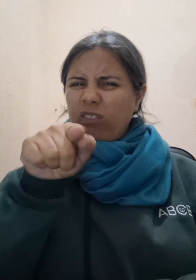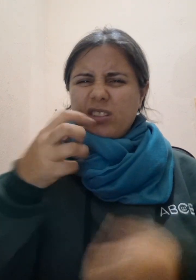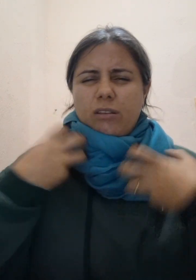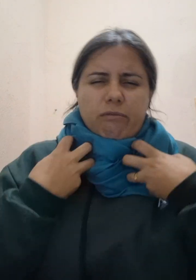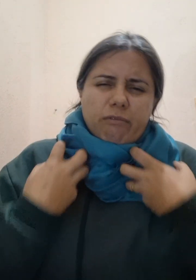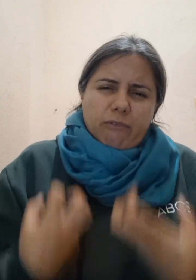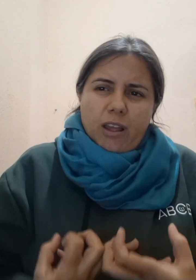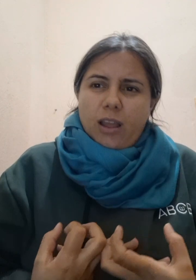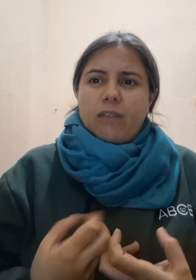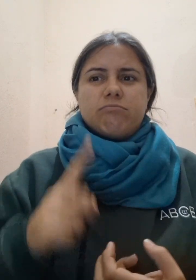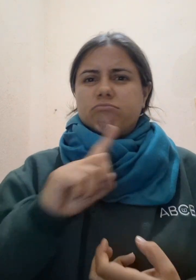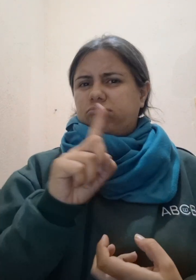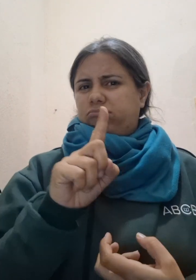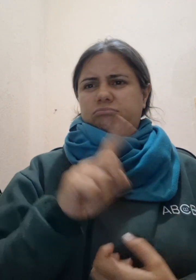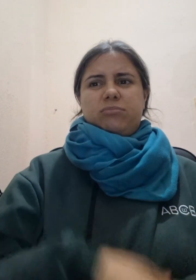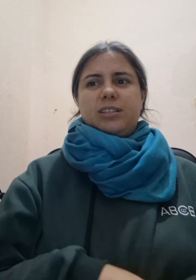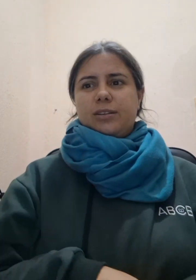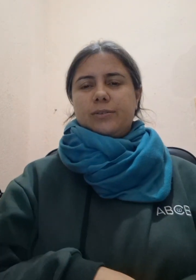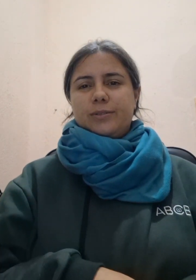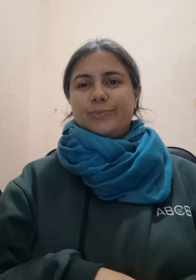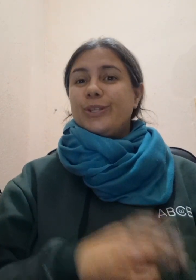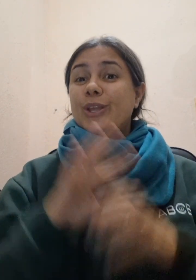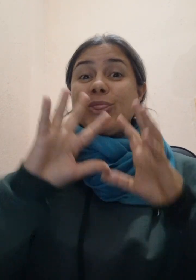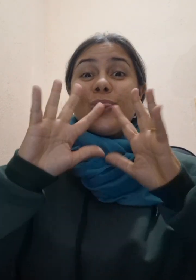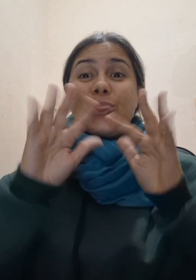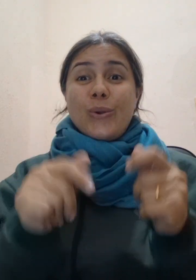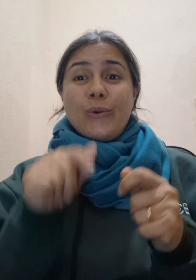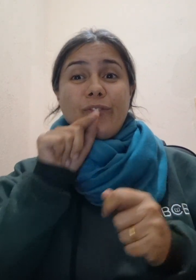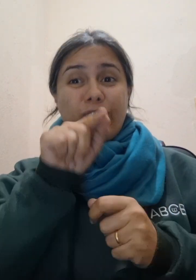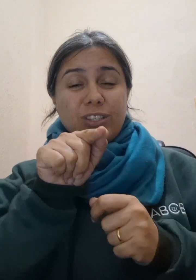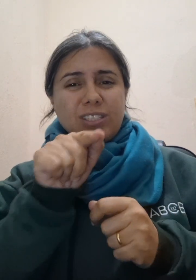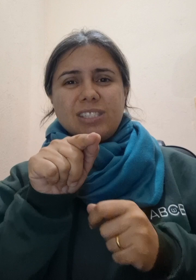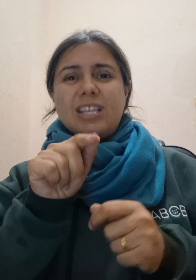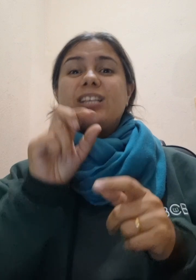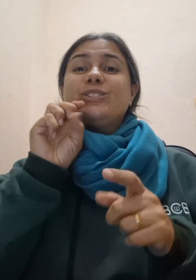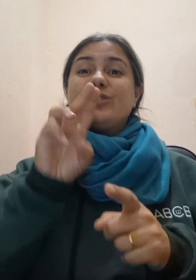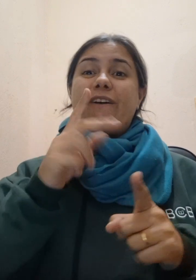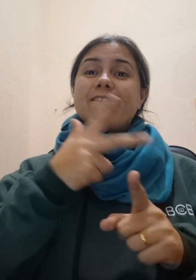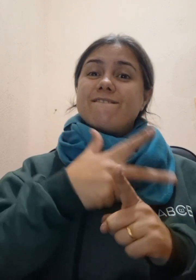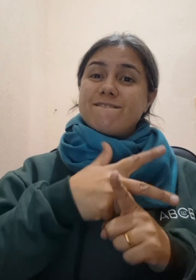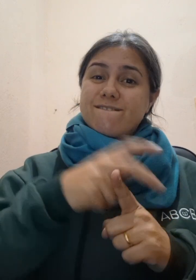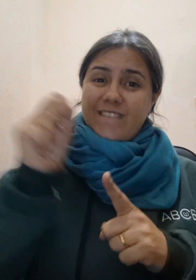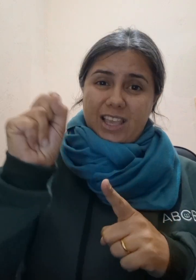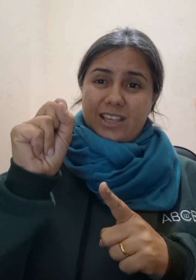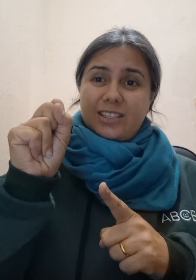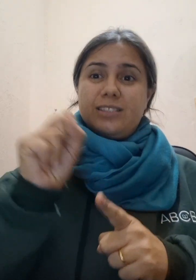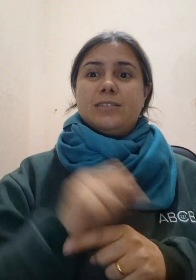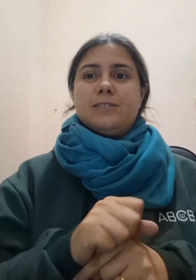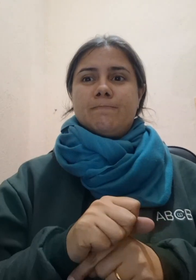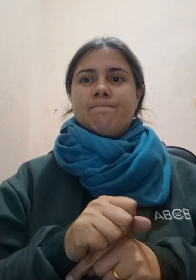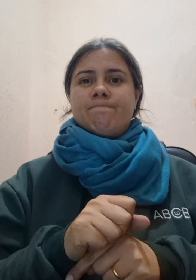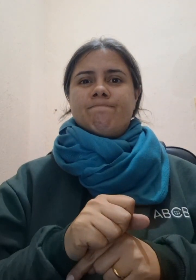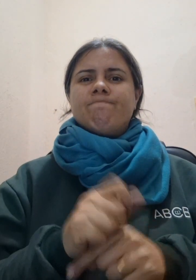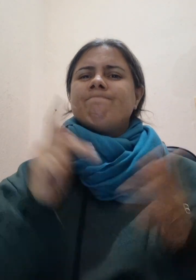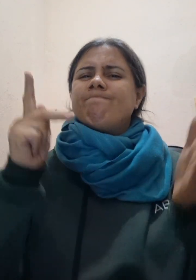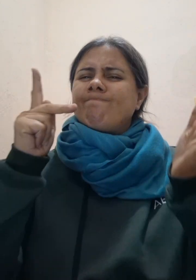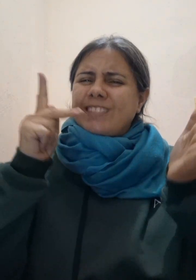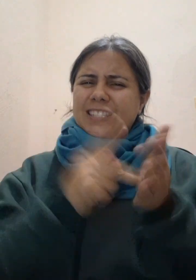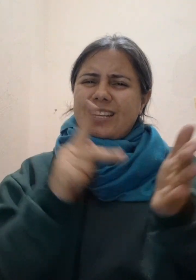Terra, mas nunca vai separar a gente de Deus. Você tem um Deus poderoso, um Deus